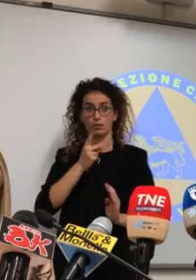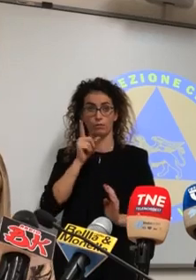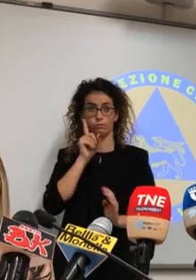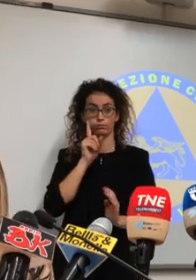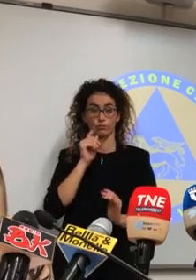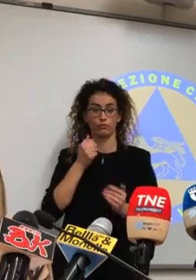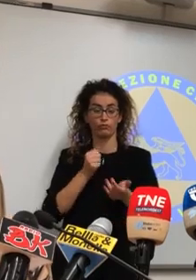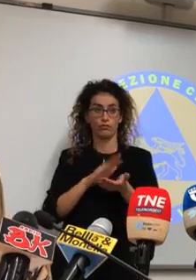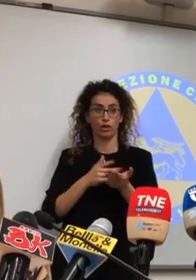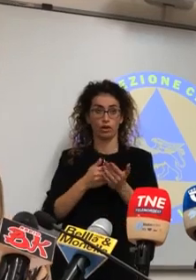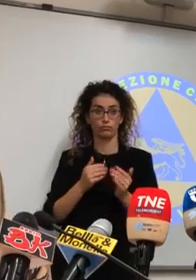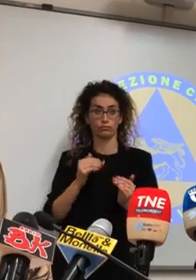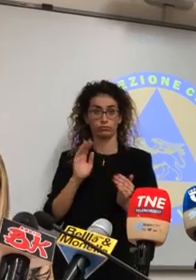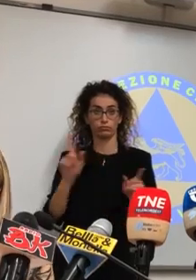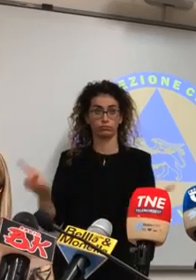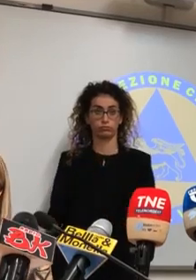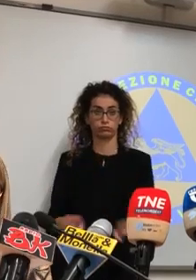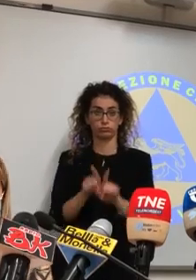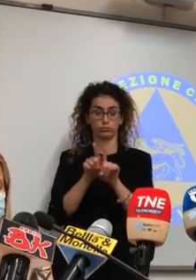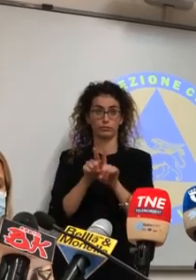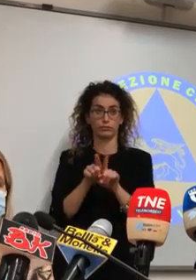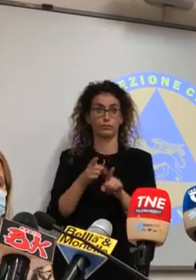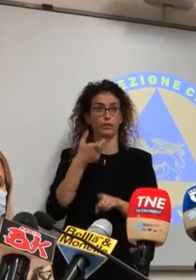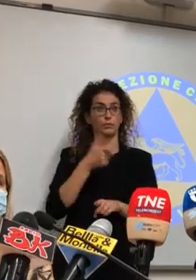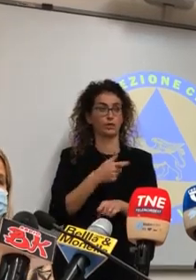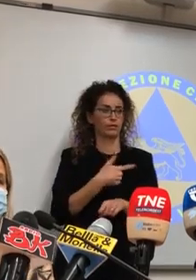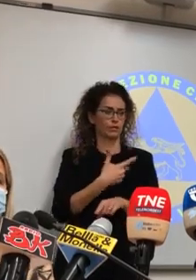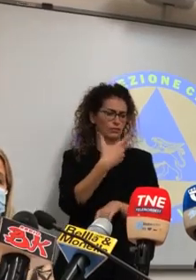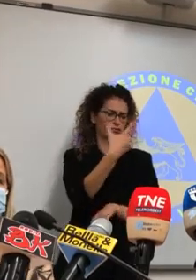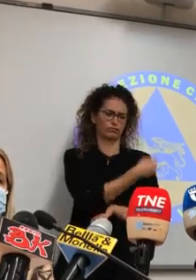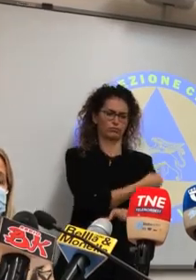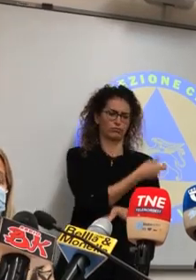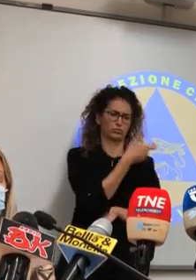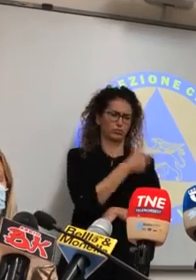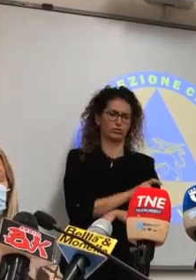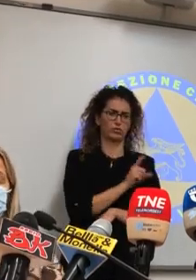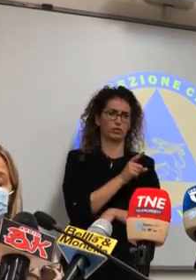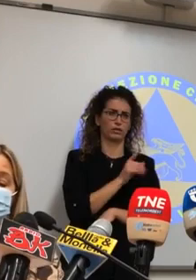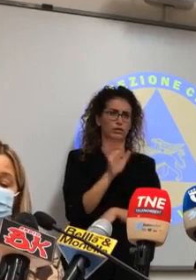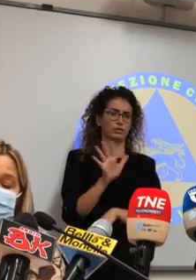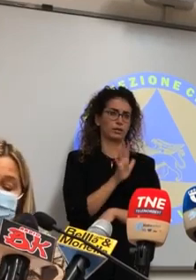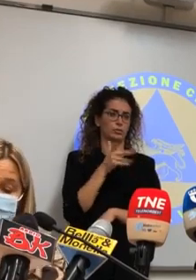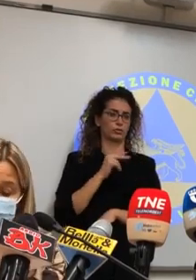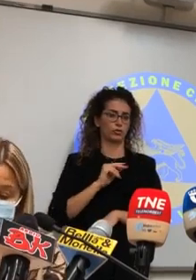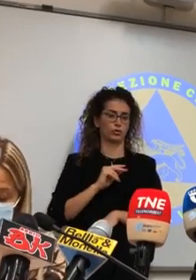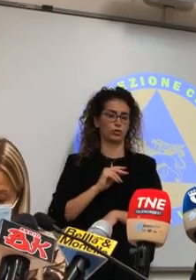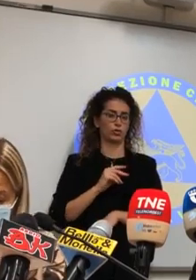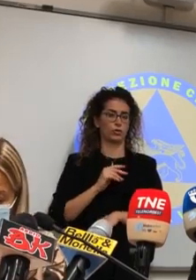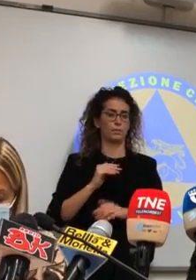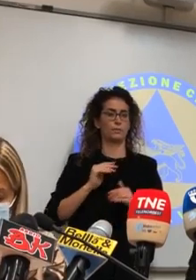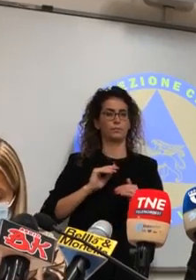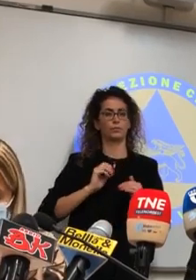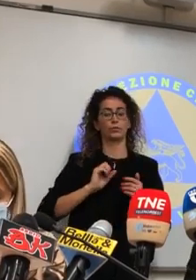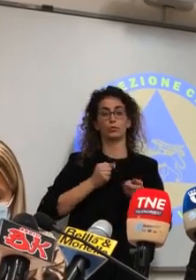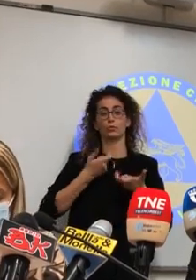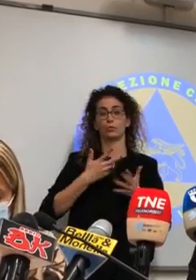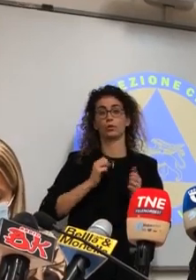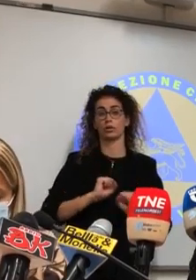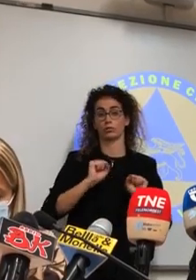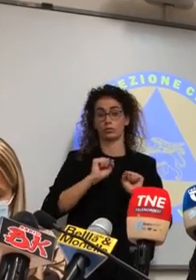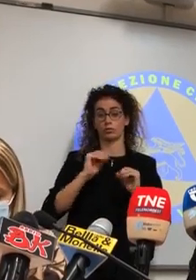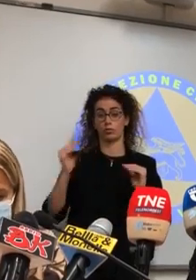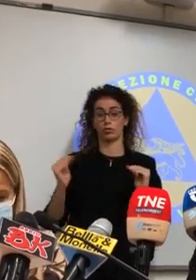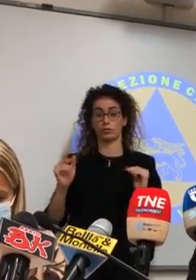anticorpi di uno vaccinato completamente. Perché devo farmi una dose se magari ho lo stesso livello anticorpale di chi ne ha fatte già